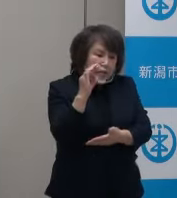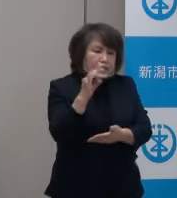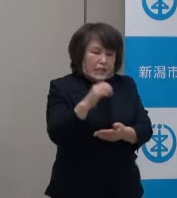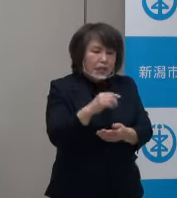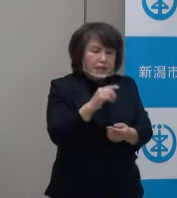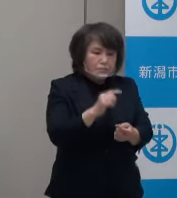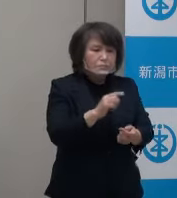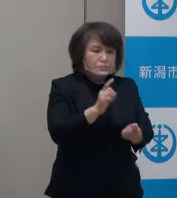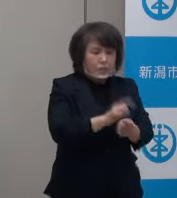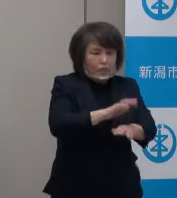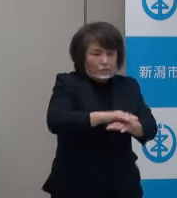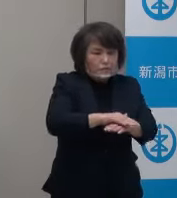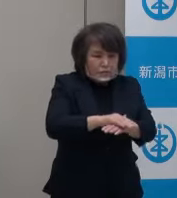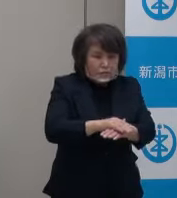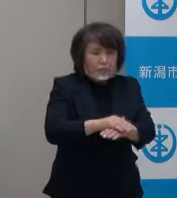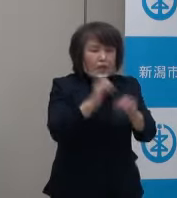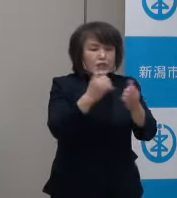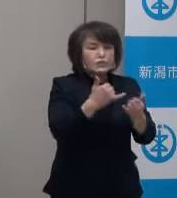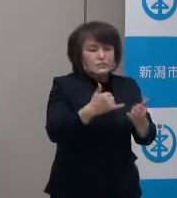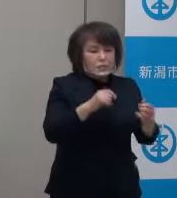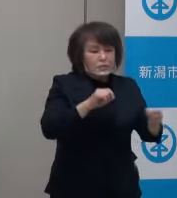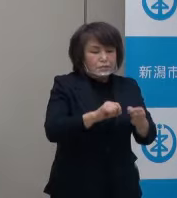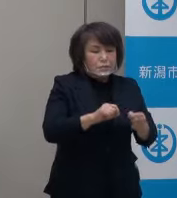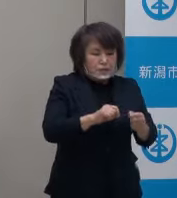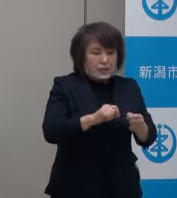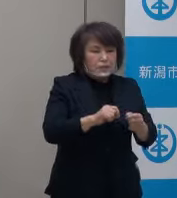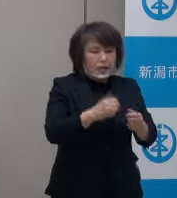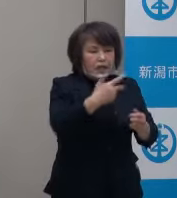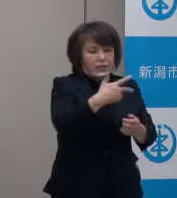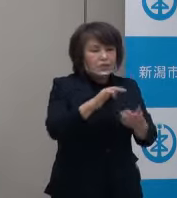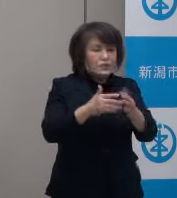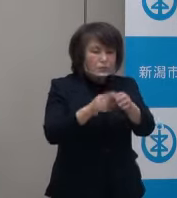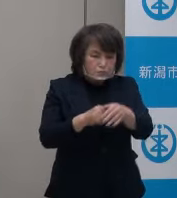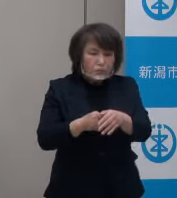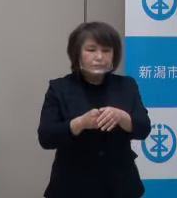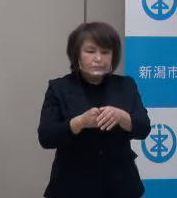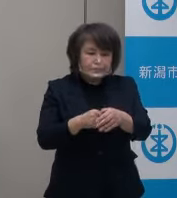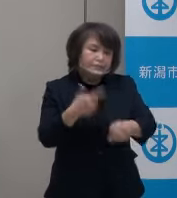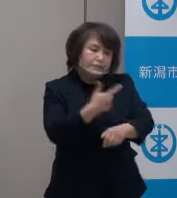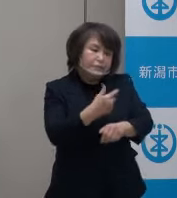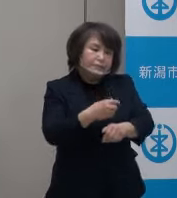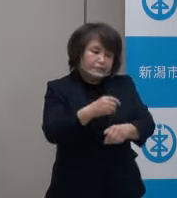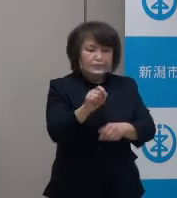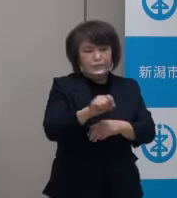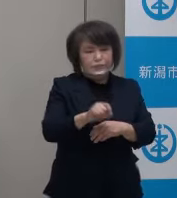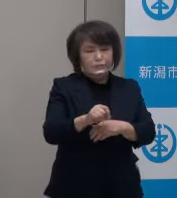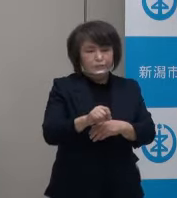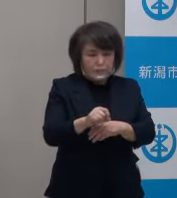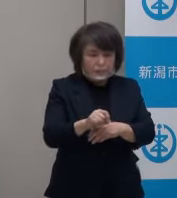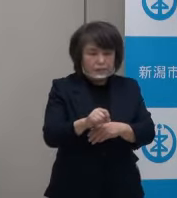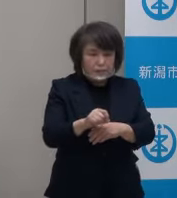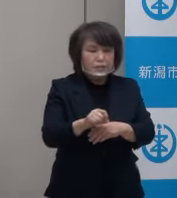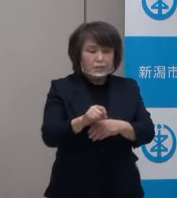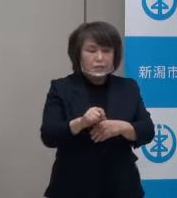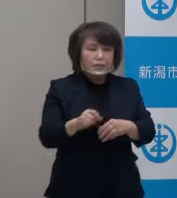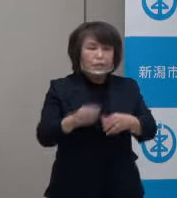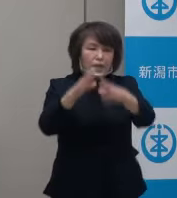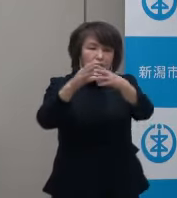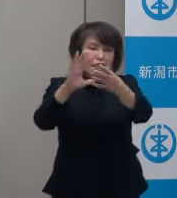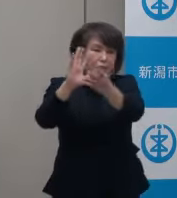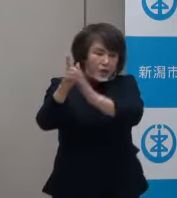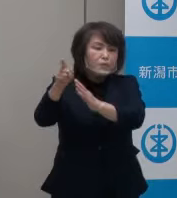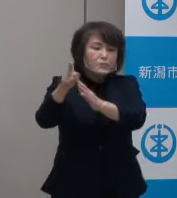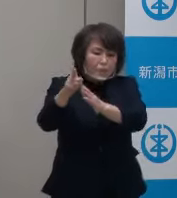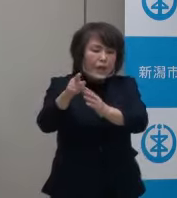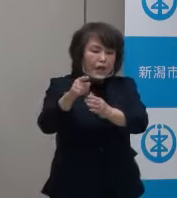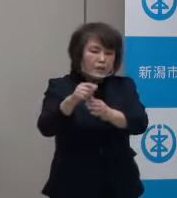を行い、住民に身近な市町村が接種事務を行い、都道府県は公益的観点から調